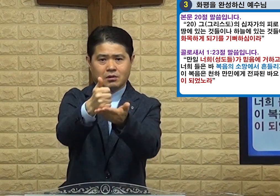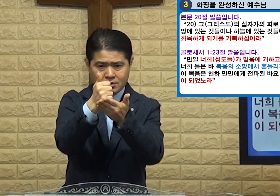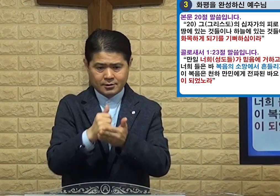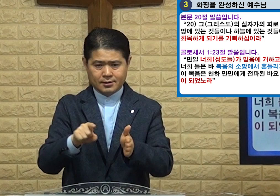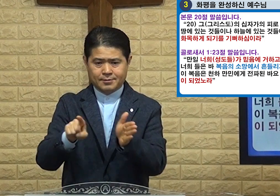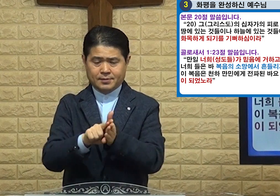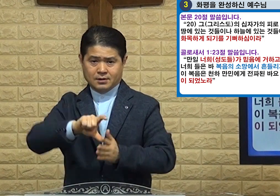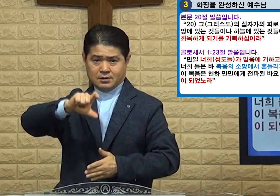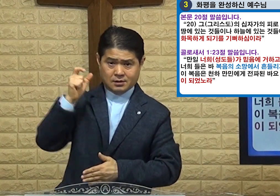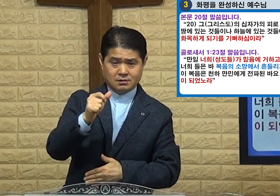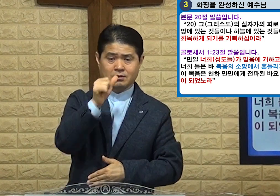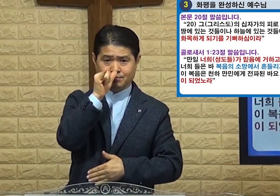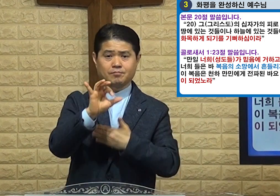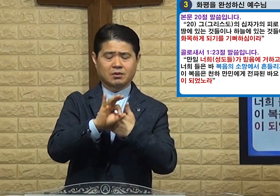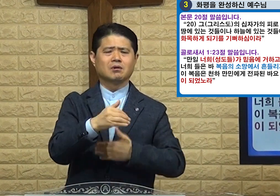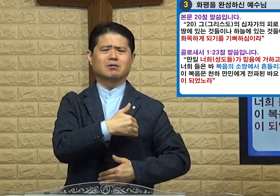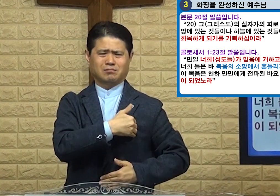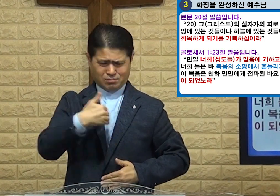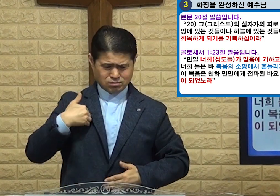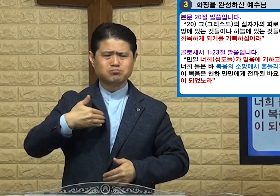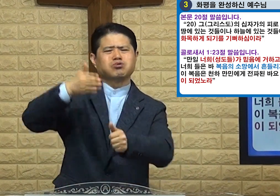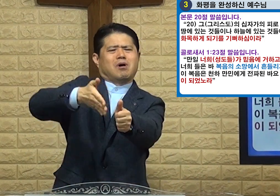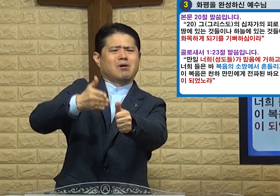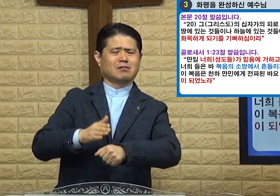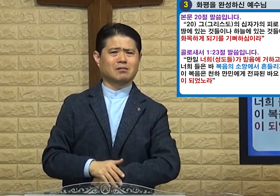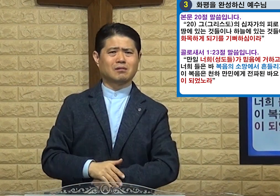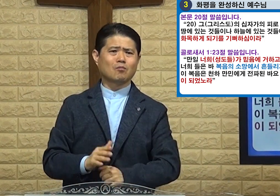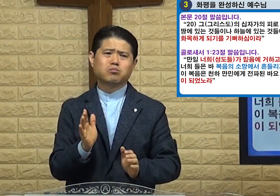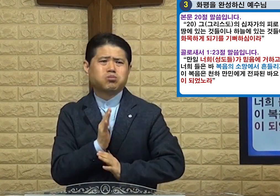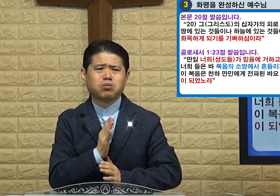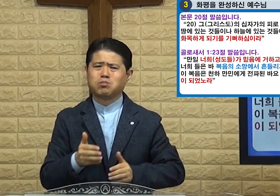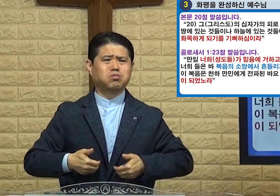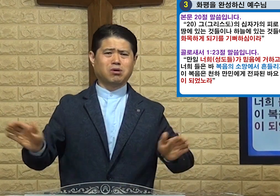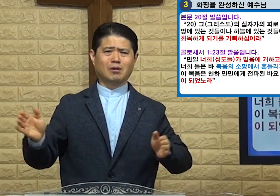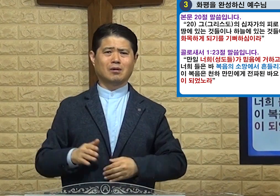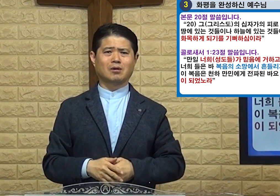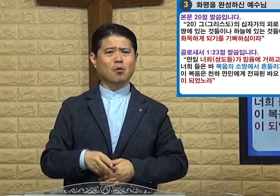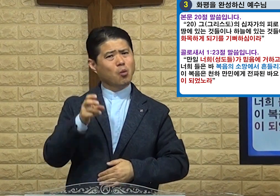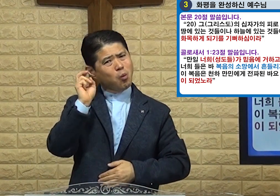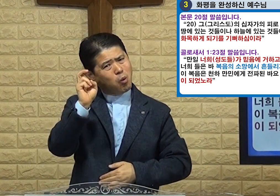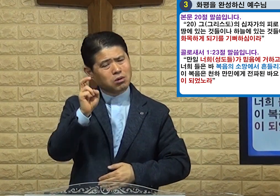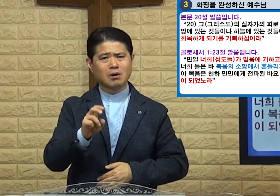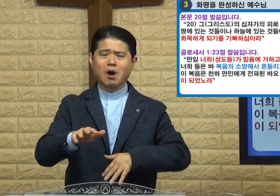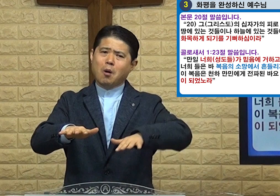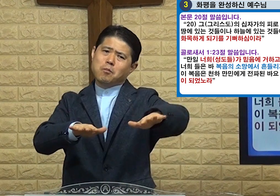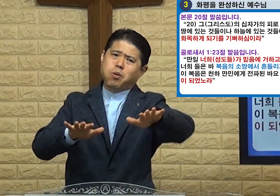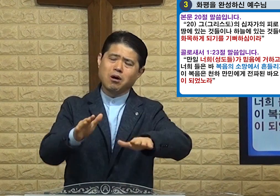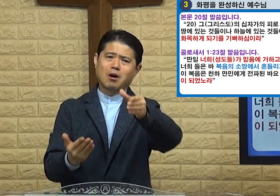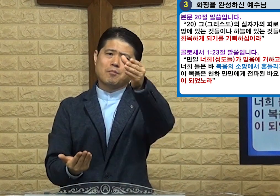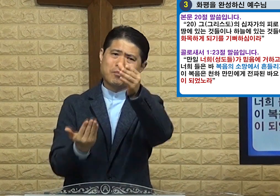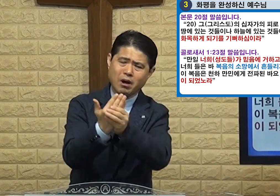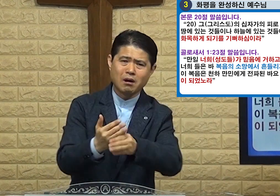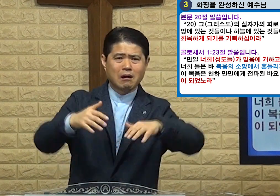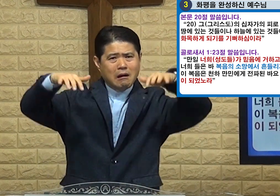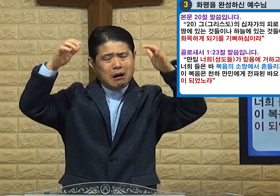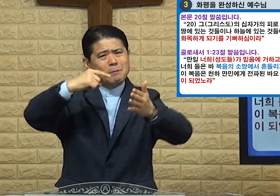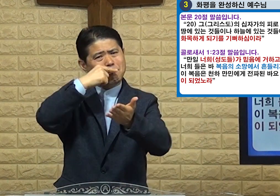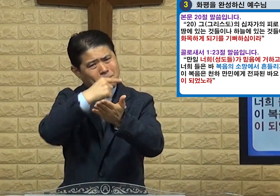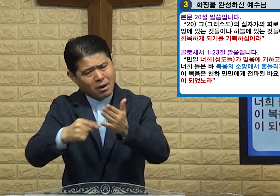여러분들 믿음이 내 안에 거하고 정말 굳게 믿으시길 바랍니다. 그러면 두려울 필요가 없습니다. 지진이